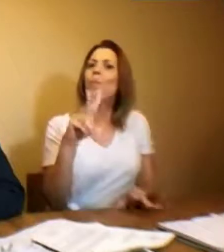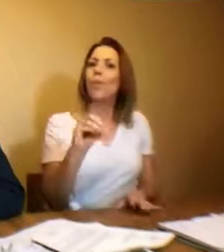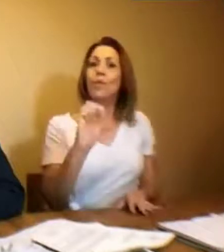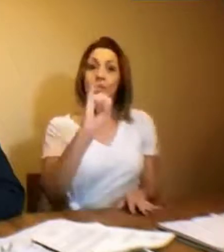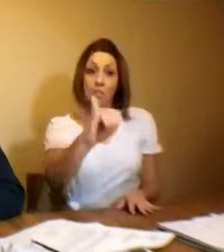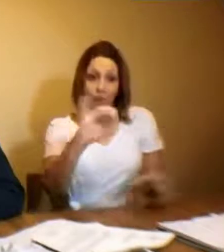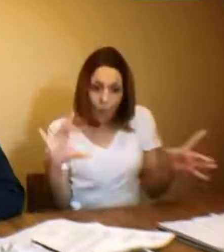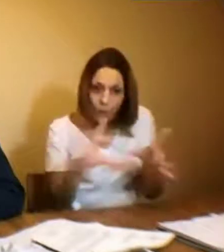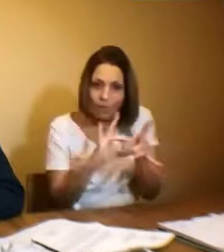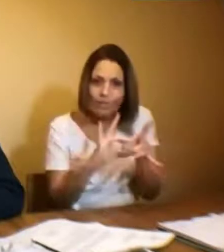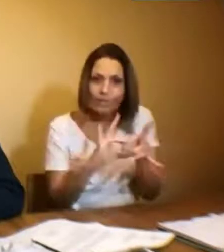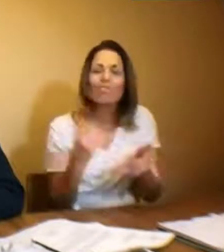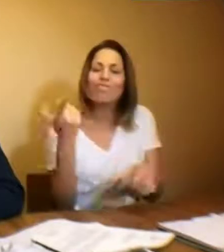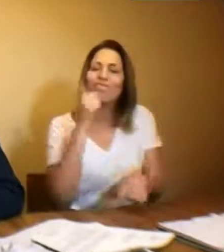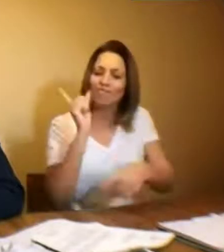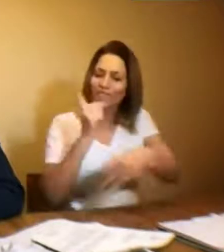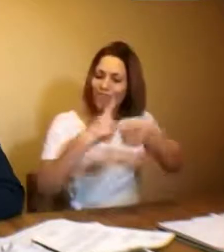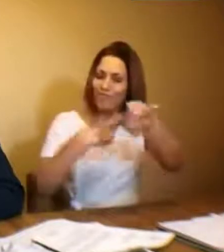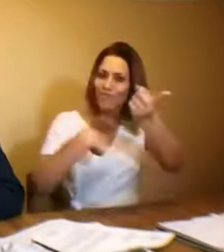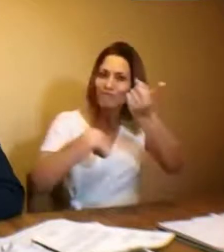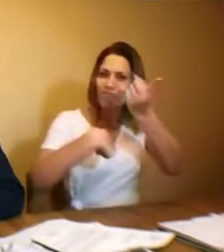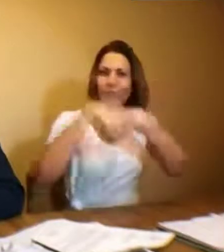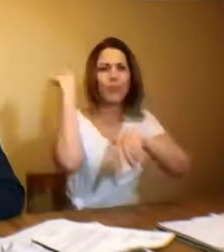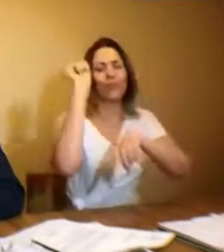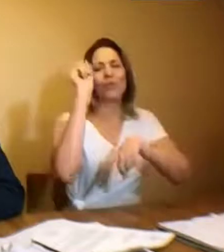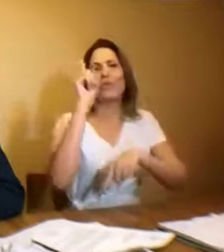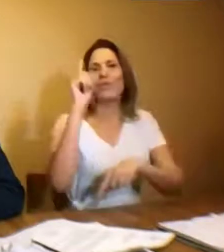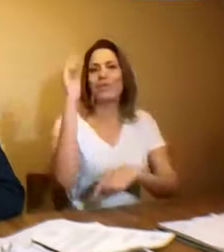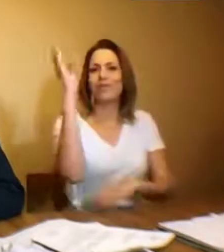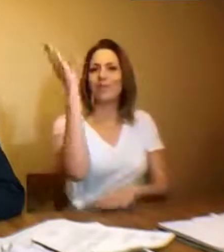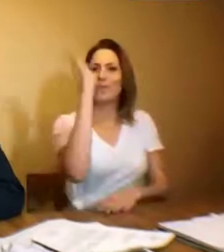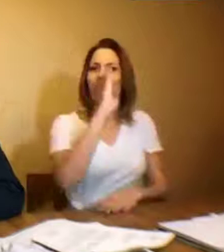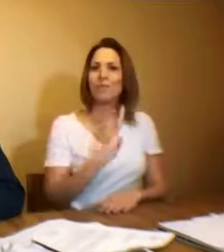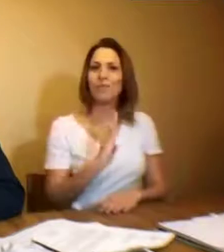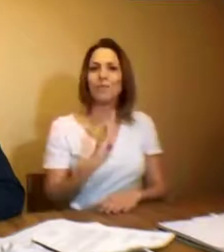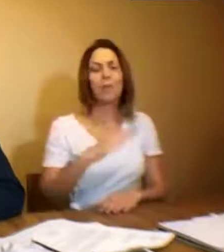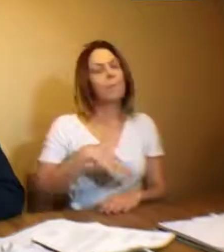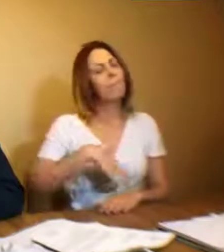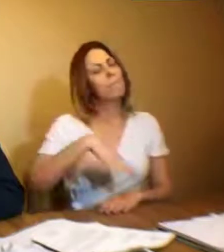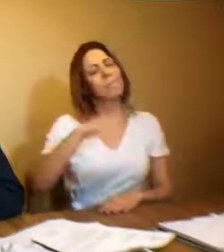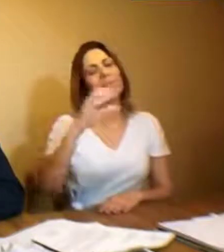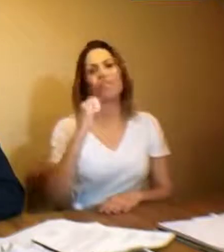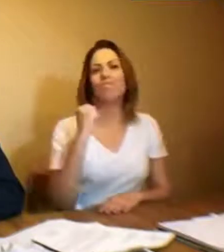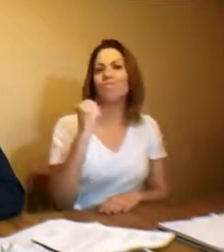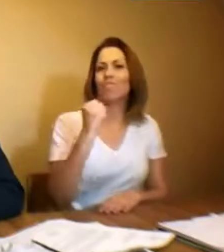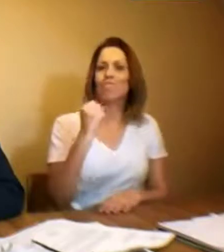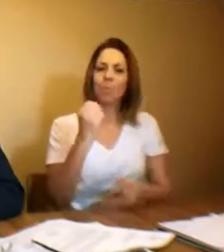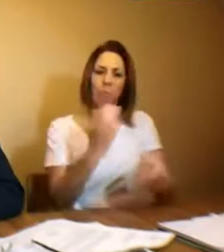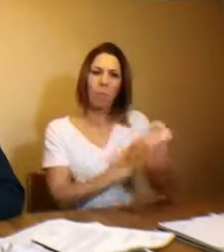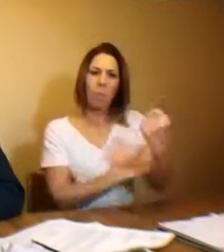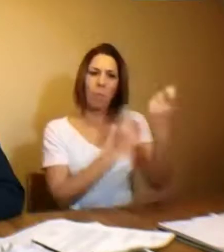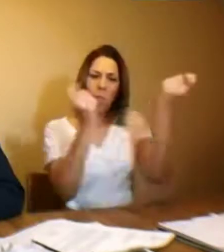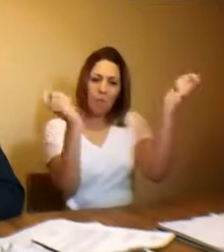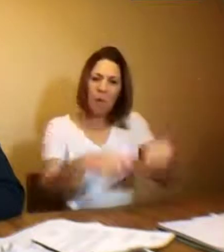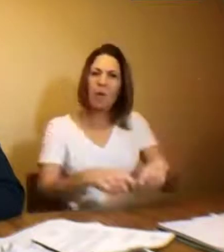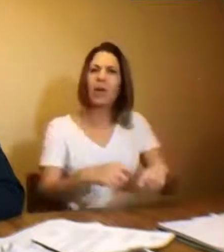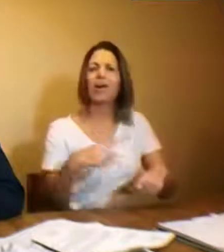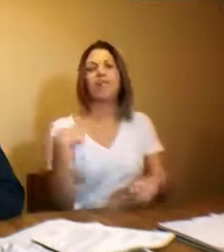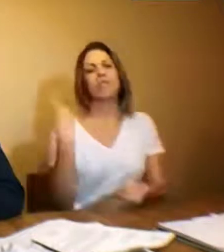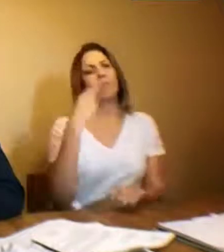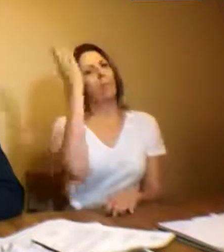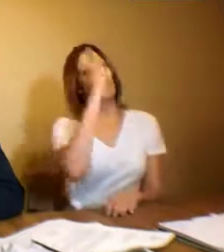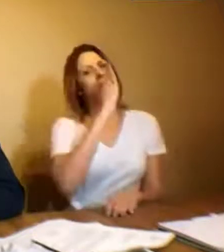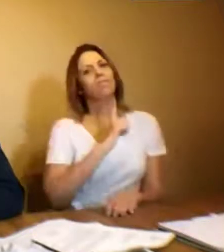sim, uma grande nação. Ninguém tem o potencial que nós temos. Quando olhamos alguns